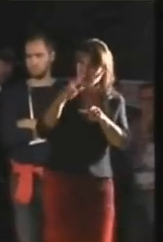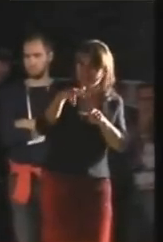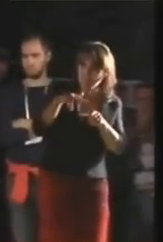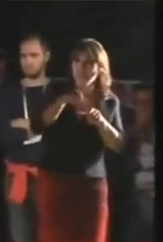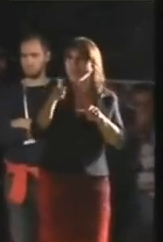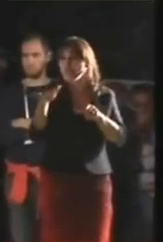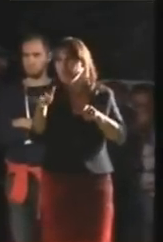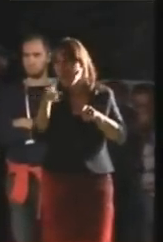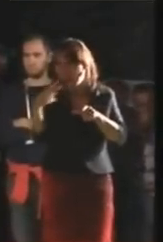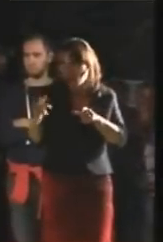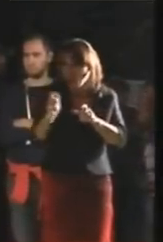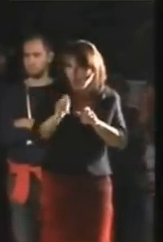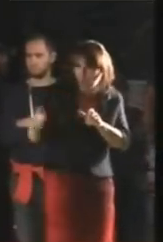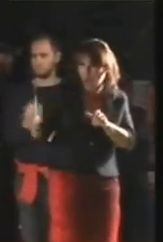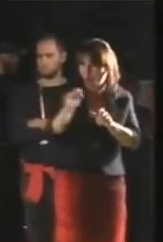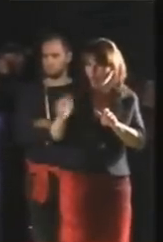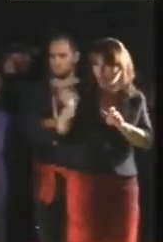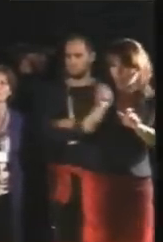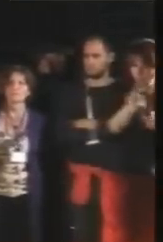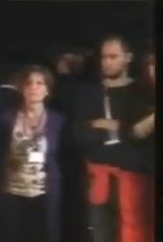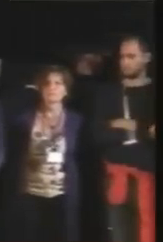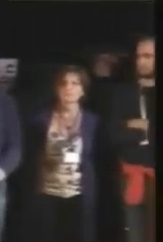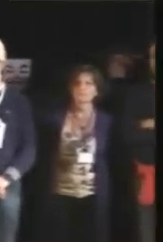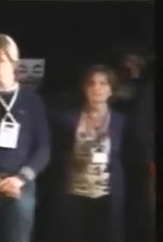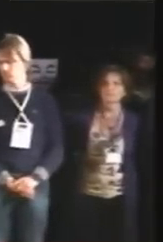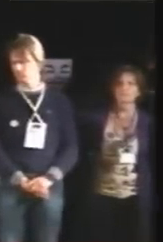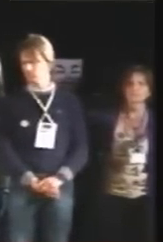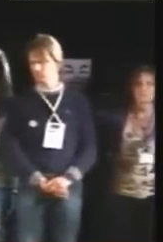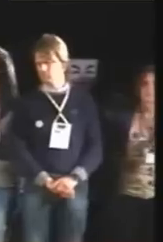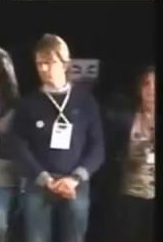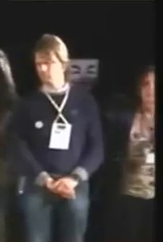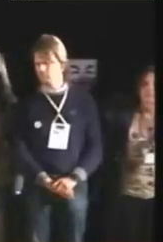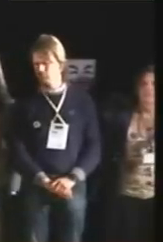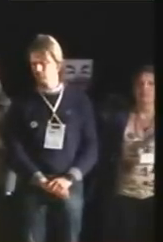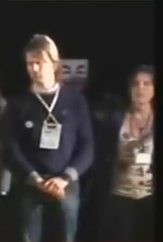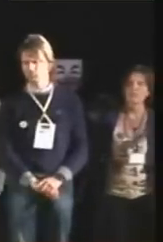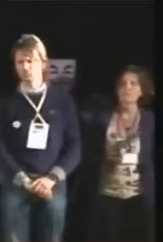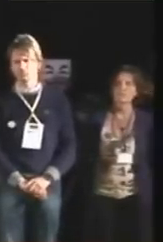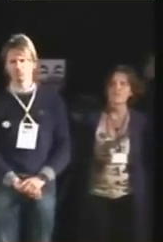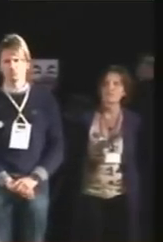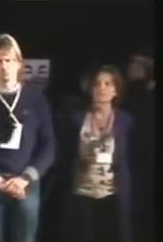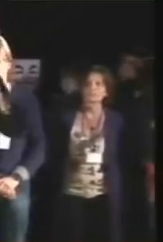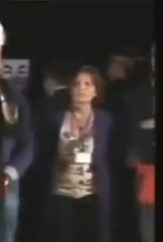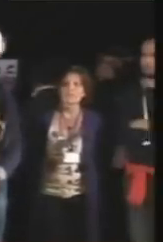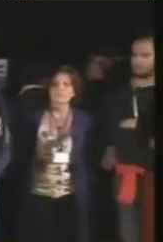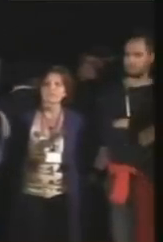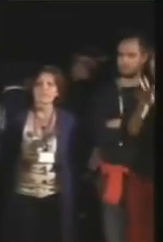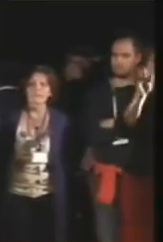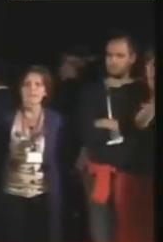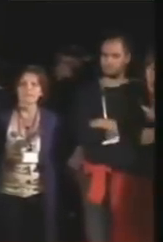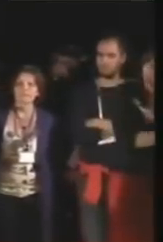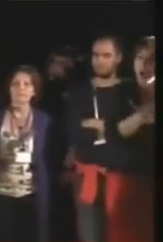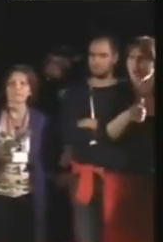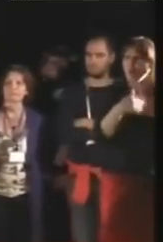c'è una legge in Italia che con 2.700 euro, 2.750 euro, puoi stare in Italia in 4 persone